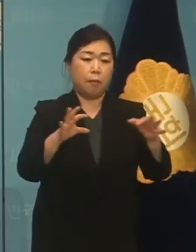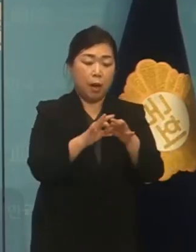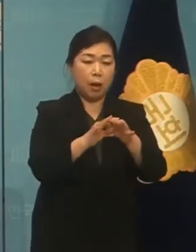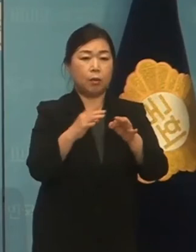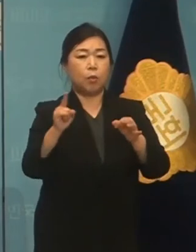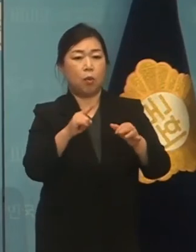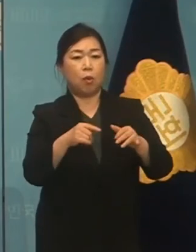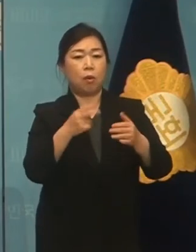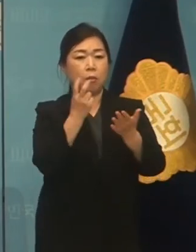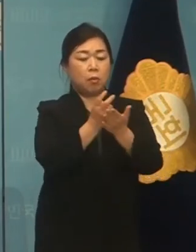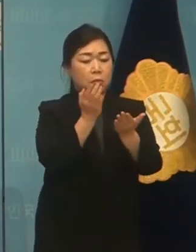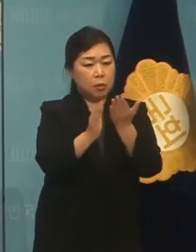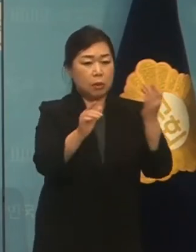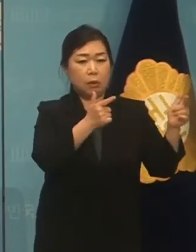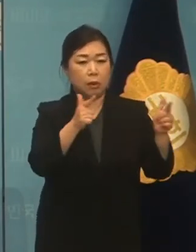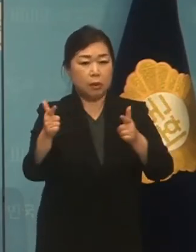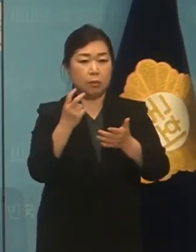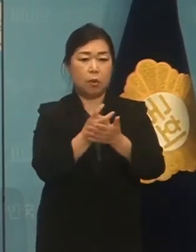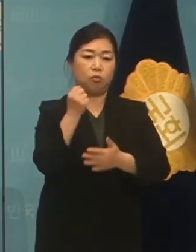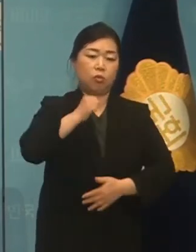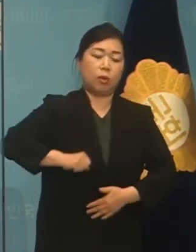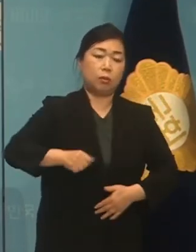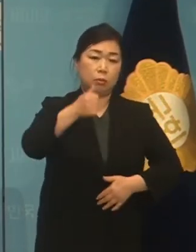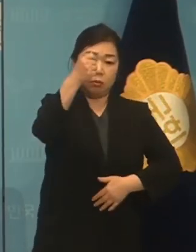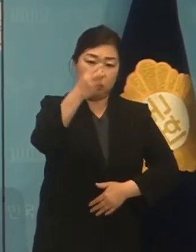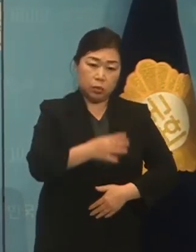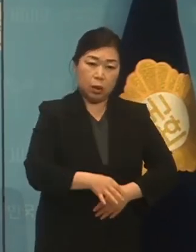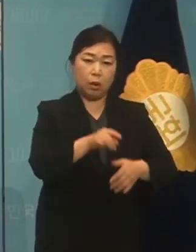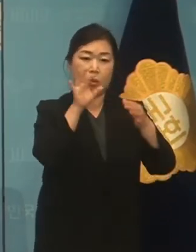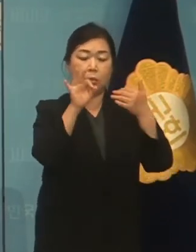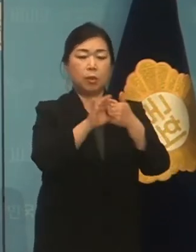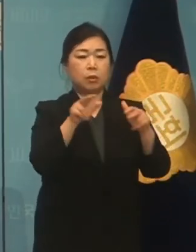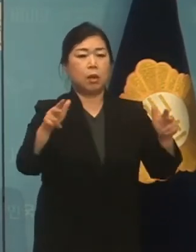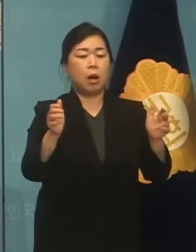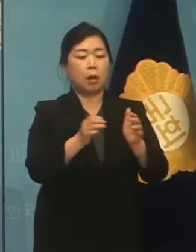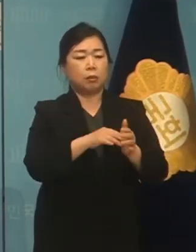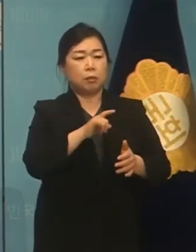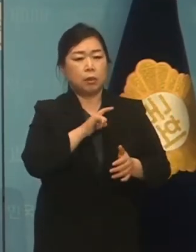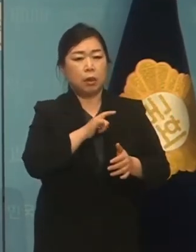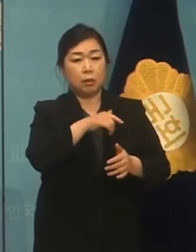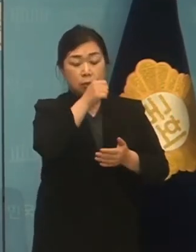이해충, 각종 법 위반 등은 지금껏 제기된 의혹이 산더미입니다.